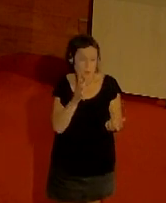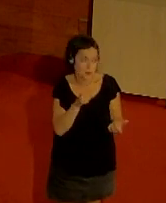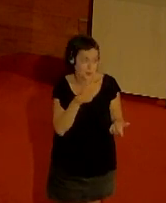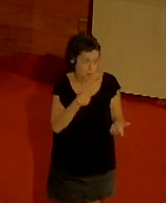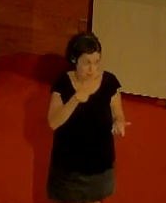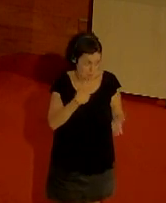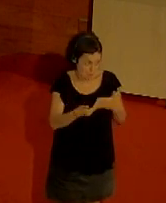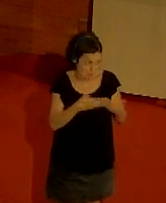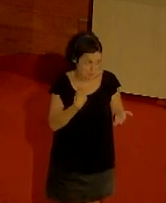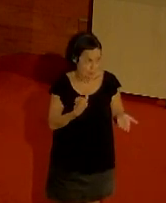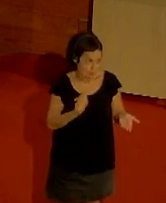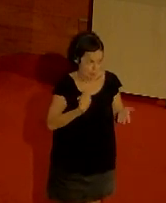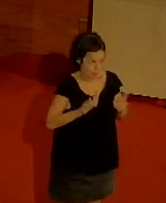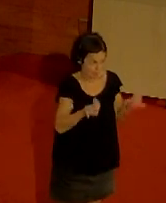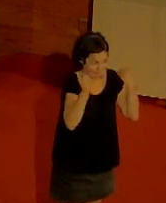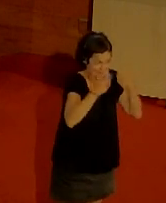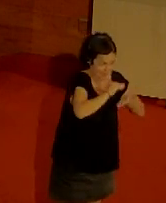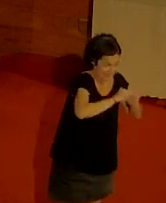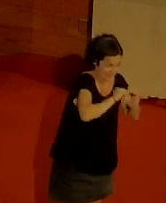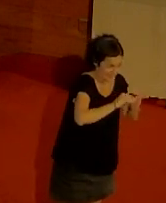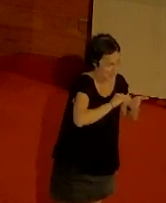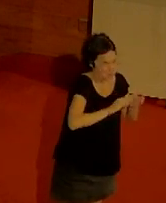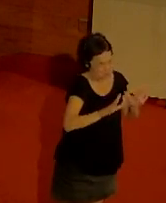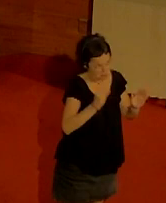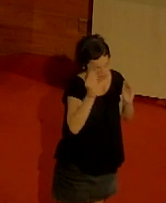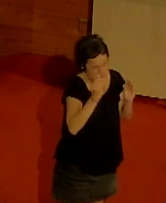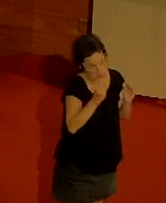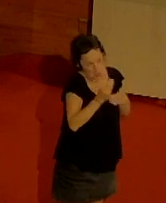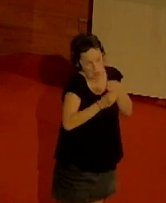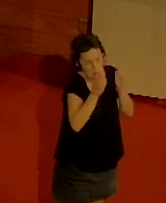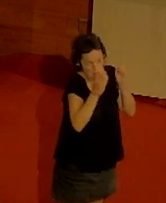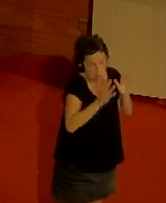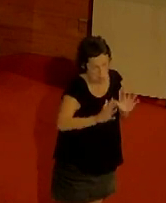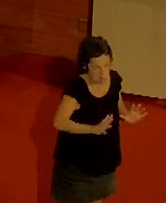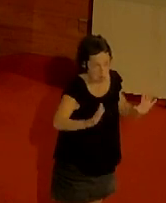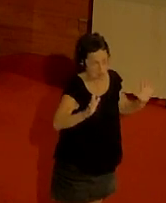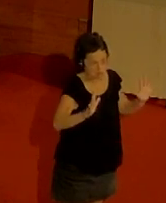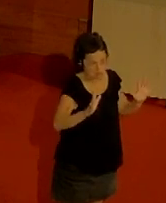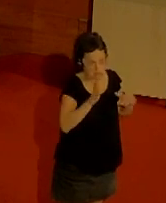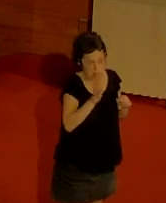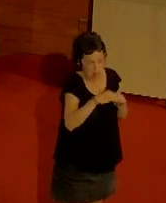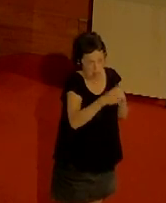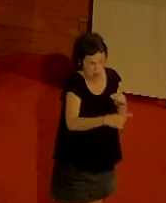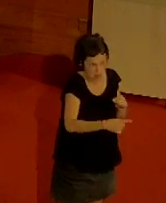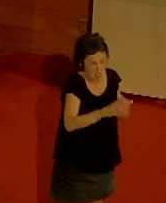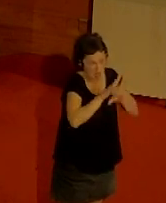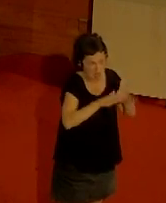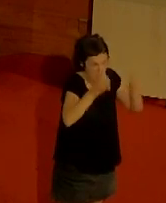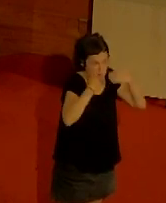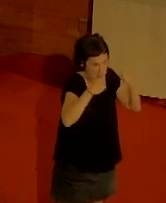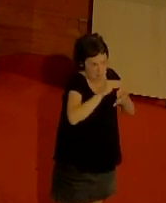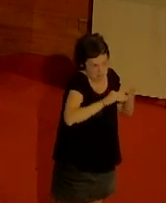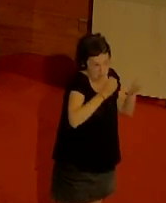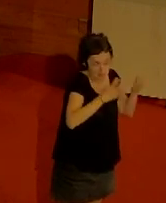dedico a escribir. Escribir de momento creo que nos defendemos, dado que es lo que hago cada día, pues por lo menos con la práctica. Las fotos,